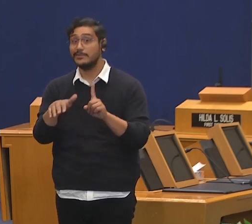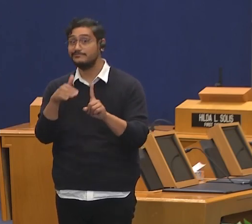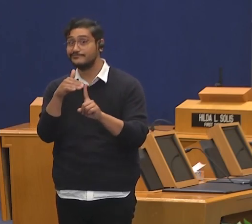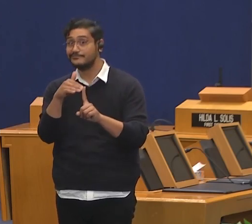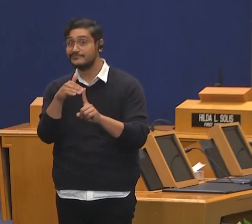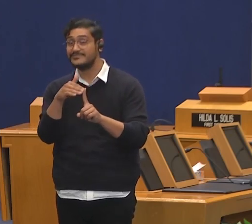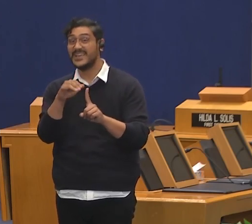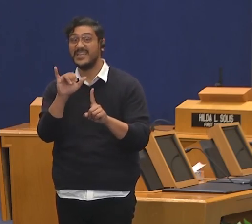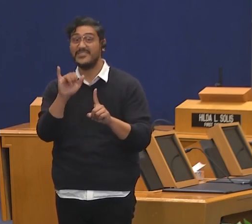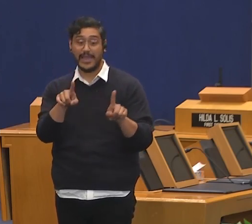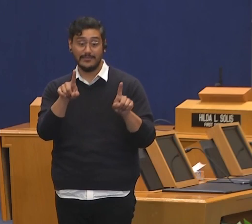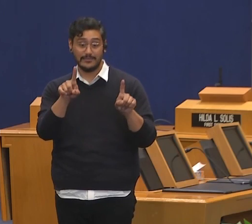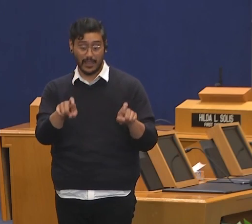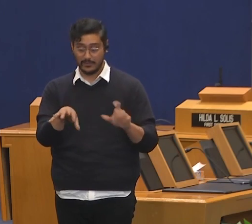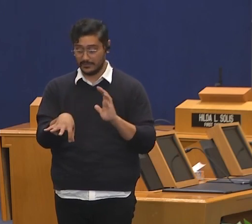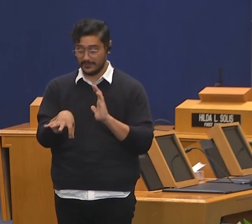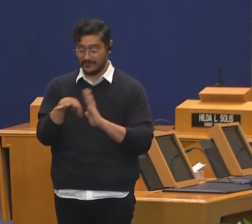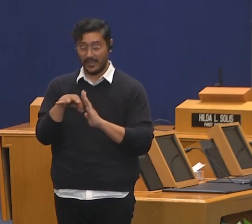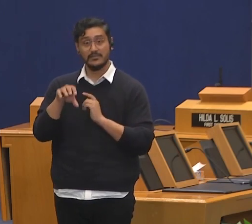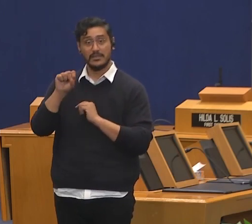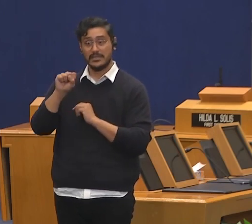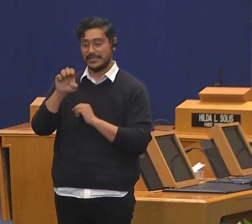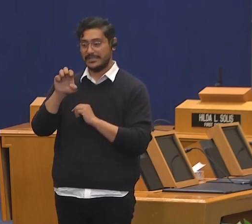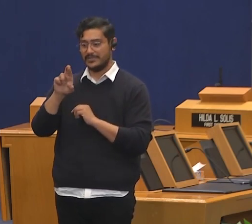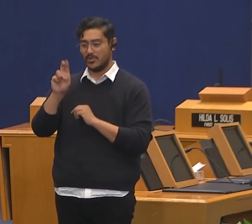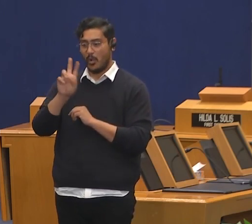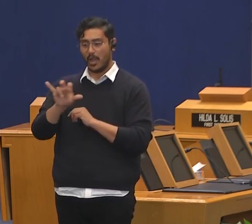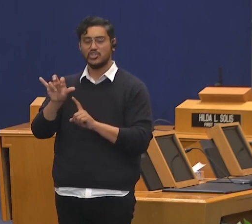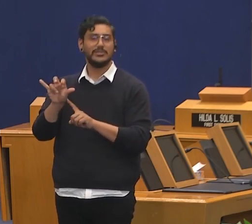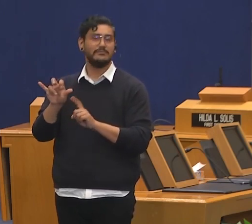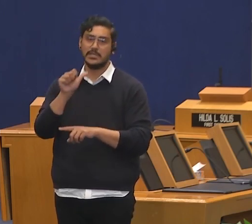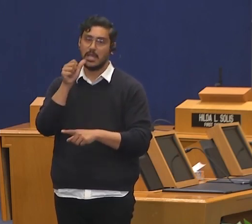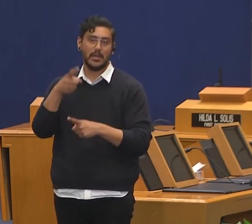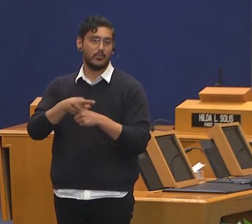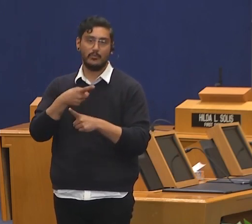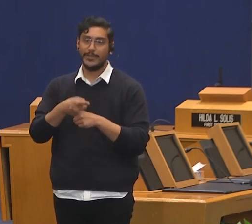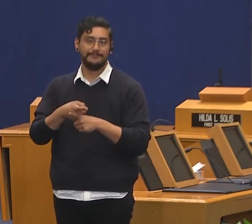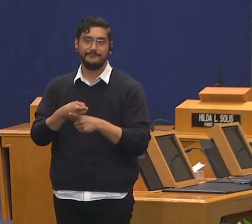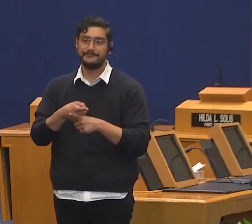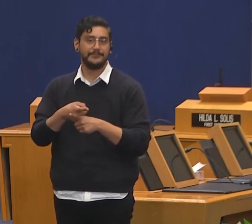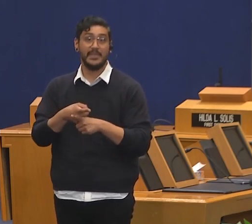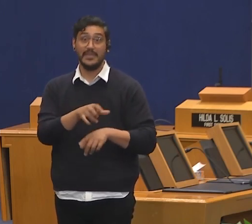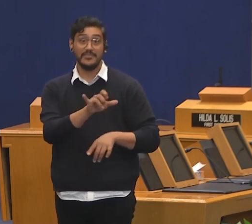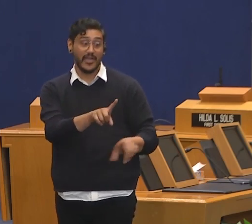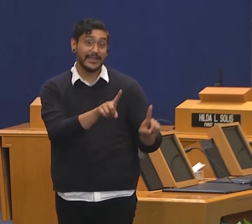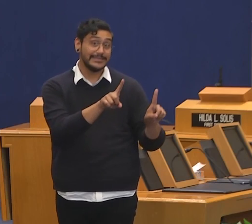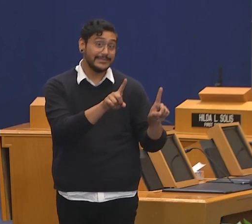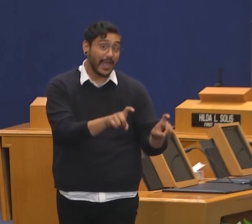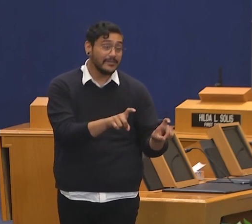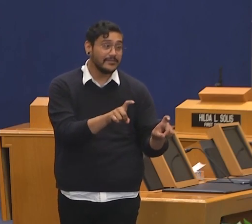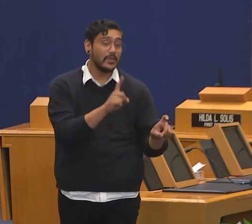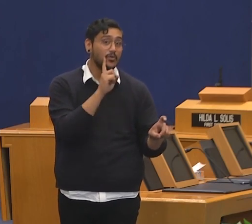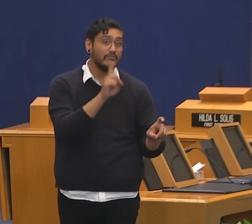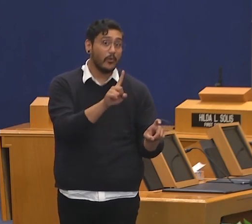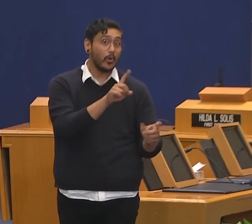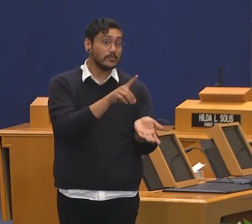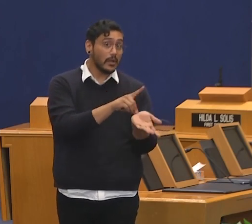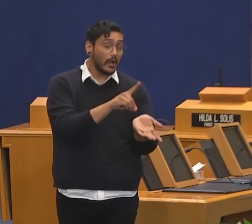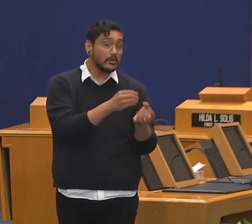diagnóstico, las pruebas de serología no son apropiadas. Las pruebas moleculares que utilizan los proveedores y los sitios de